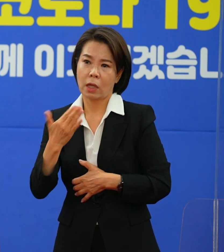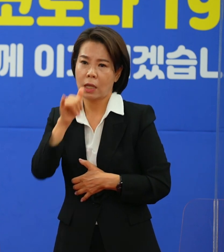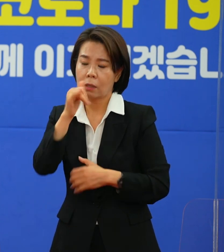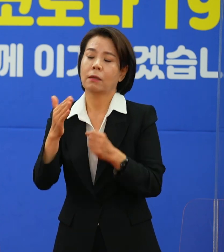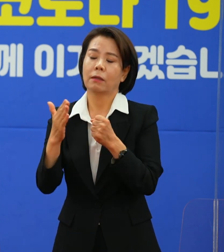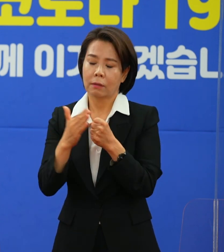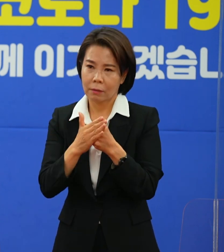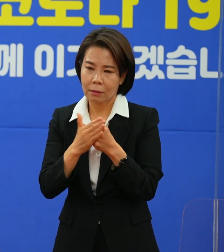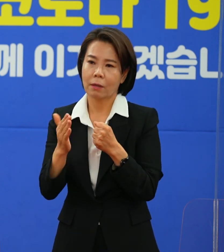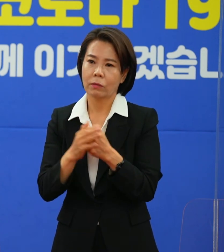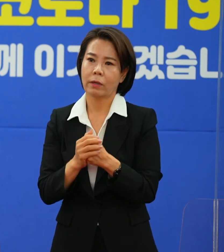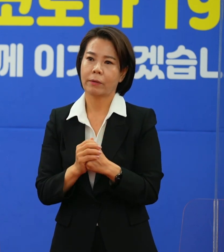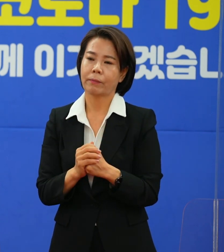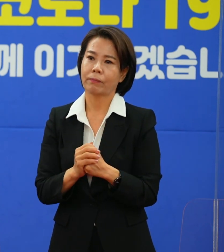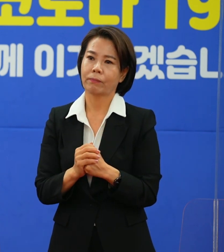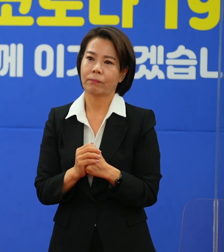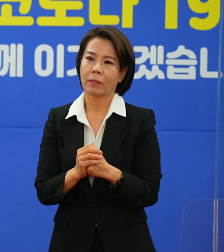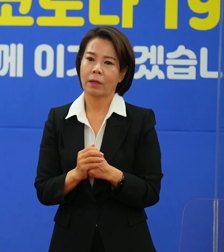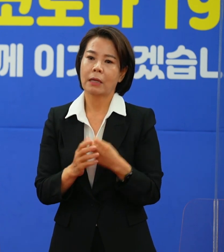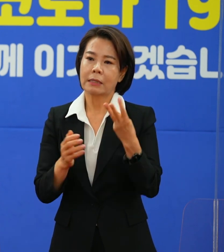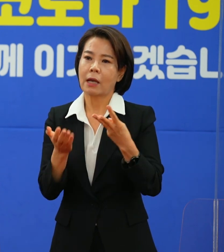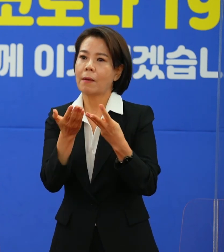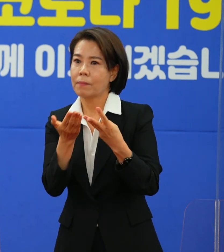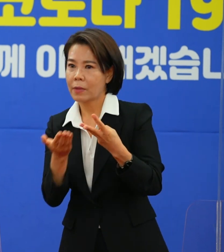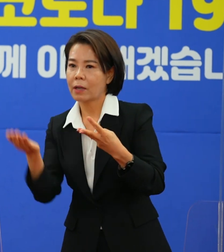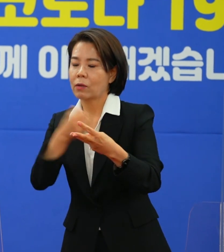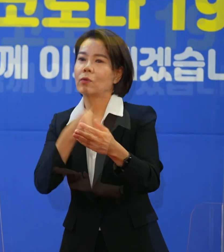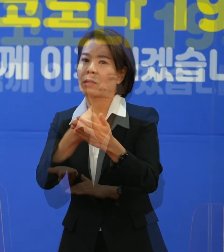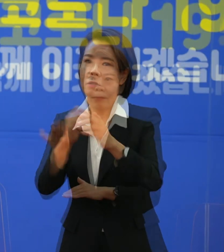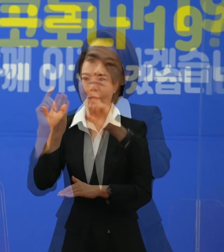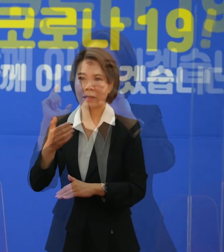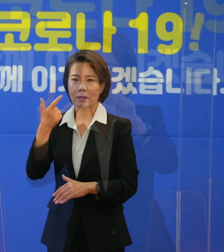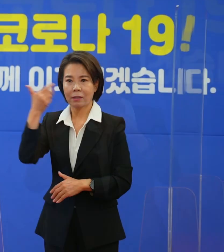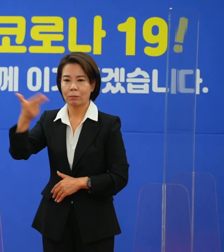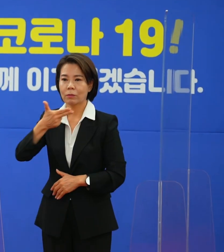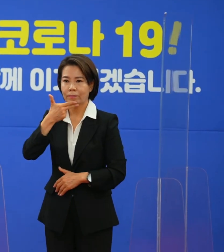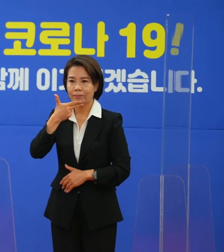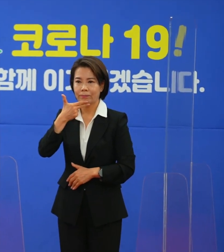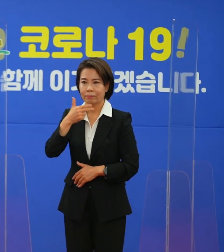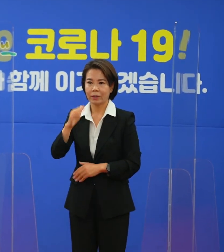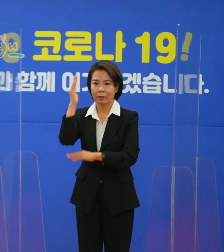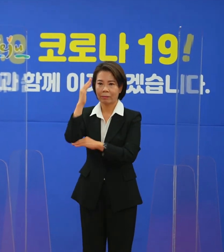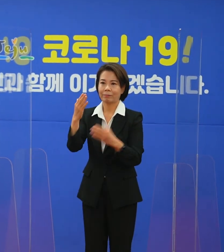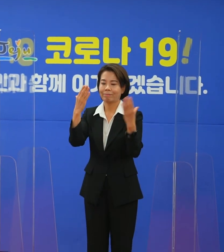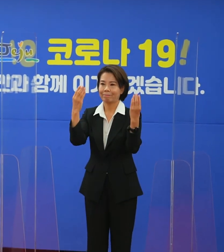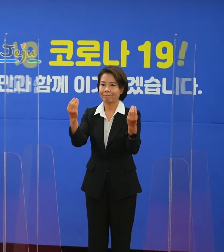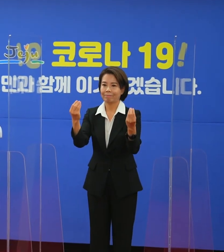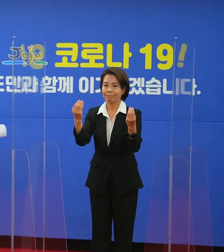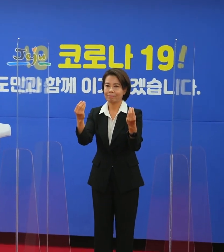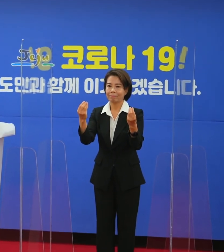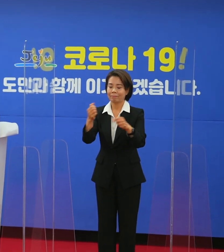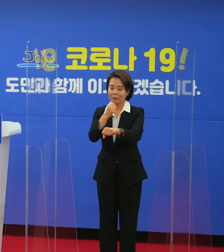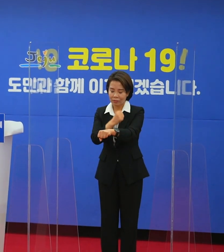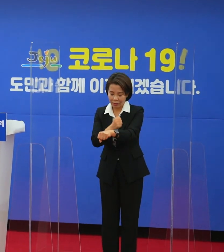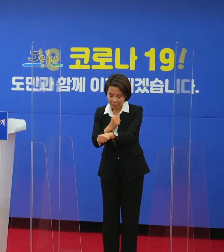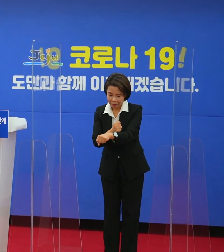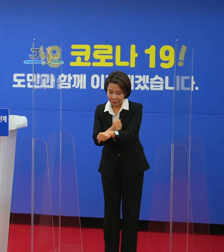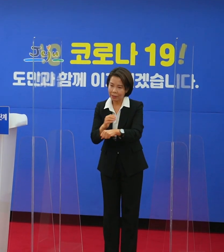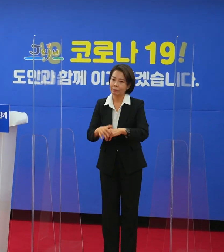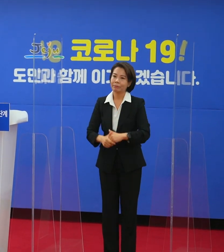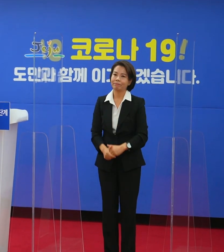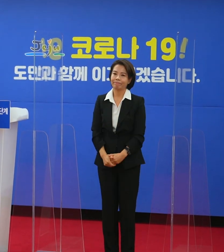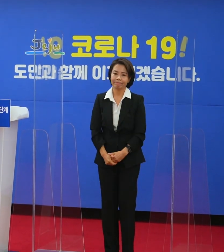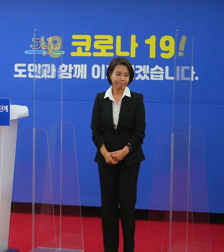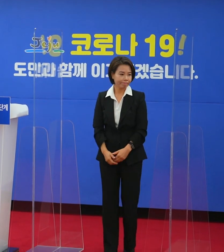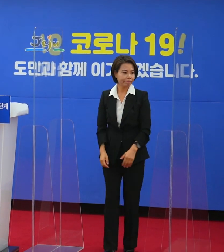있어서 이렇게 3단계로 격상을 했다는 말씀을 드립니다. 금일 브리핑을 모두 마치겠습니다. 수고하셨습니다.